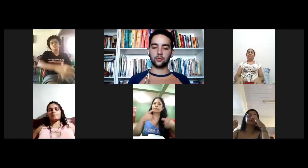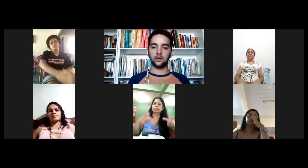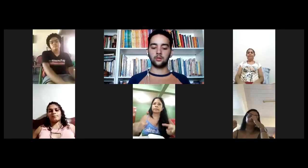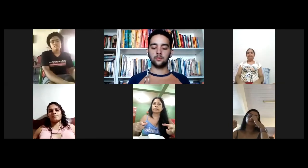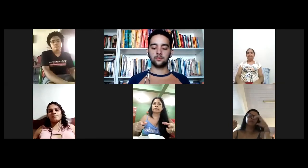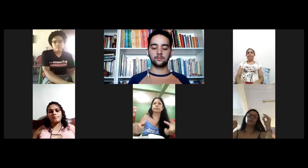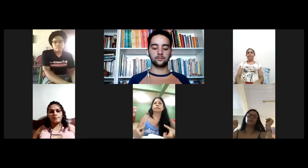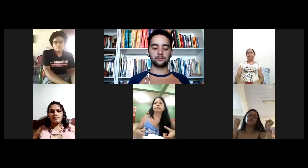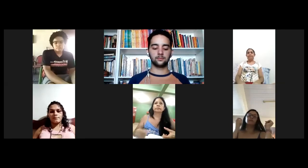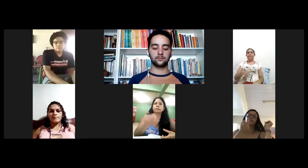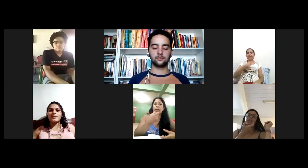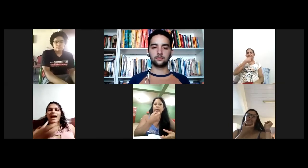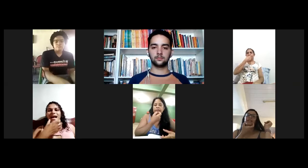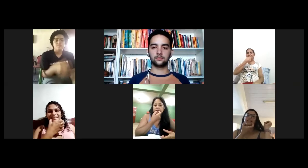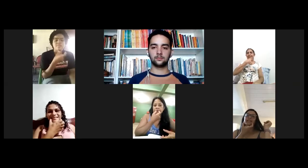biscoito,